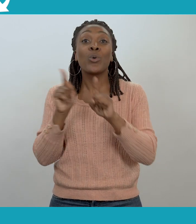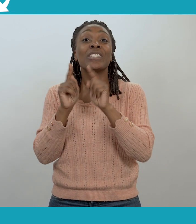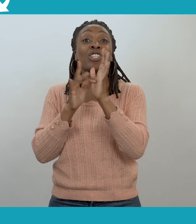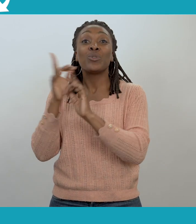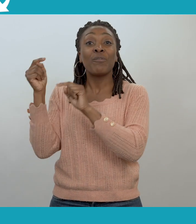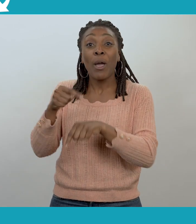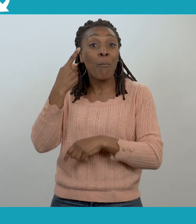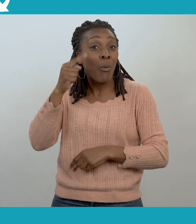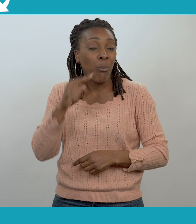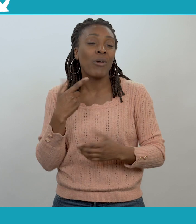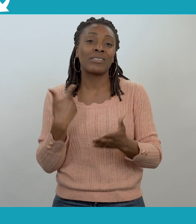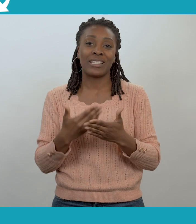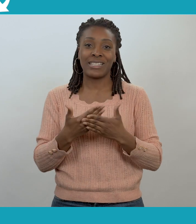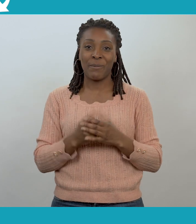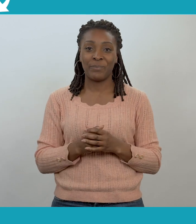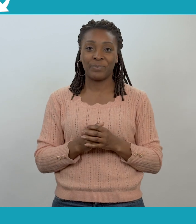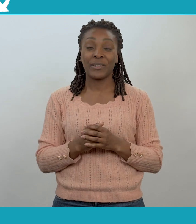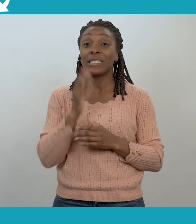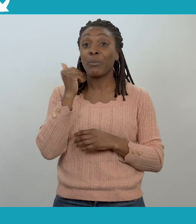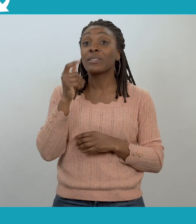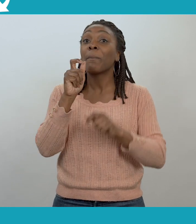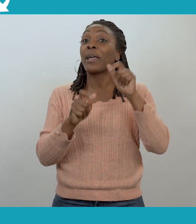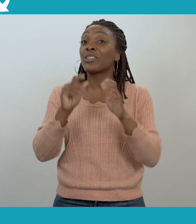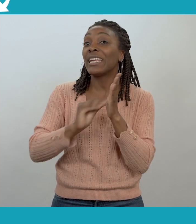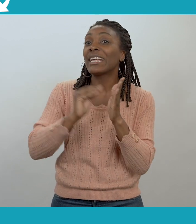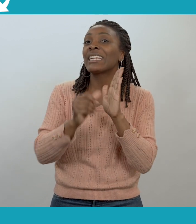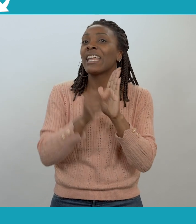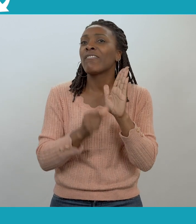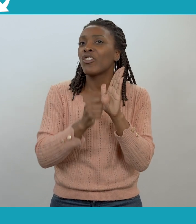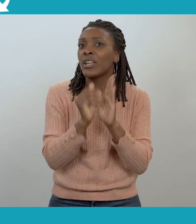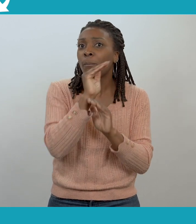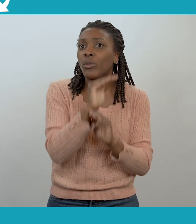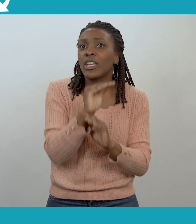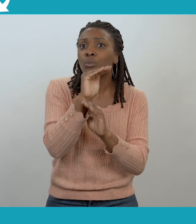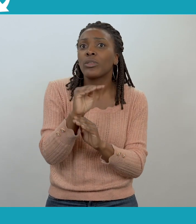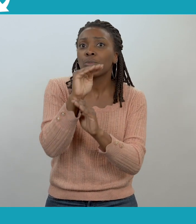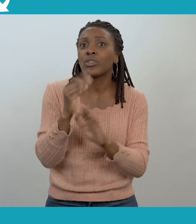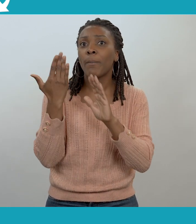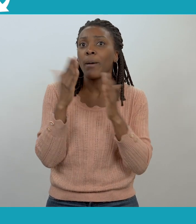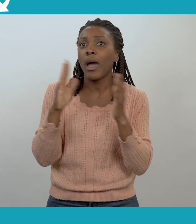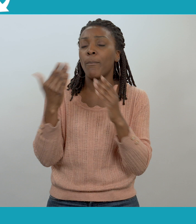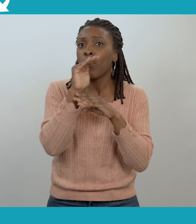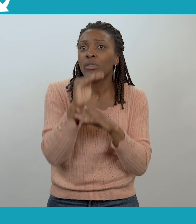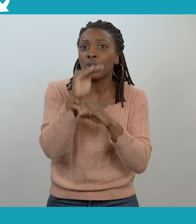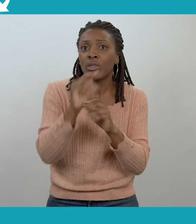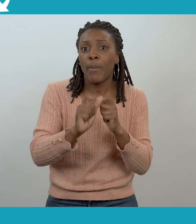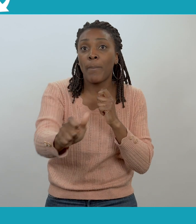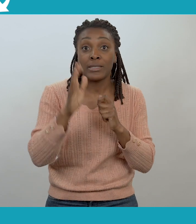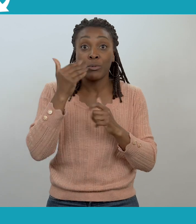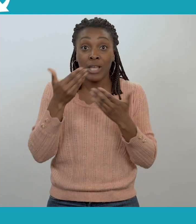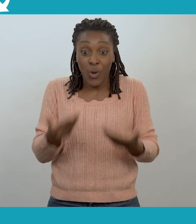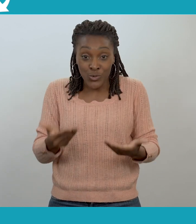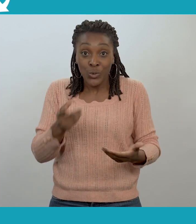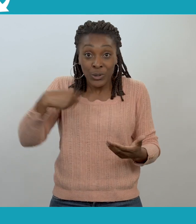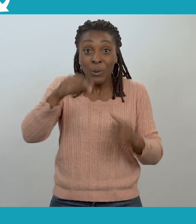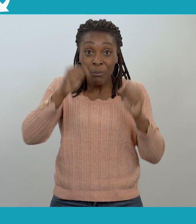Et les auteurs des évangiles les ont préservés, si bien qu'à présent, chaque génération de disciples de Jésus peut les lire et